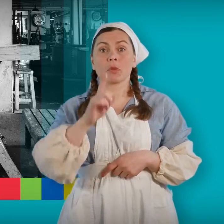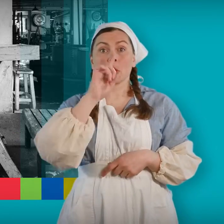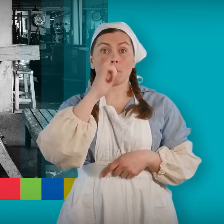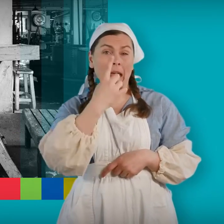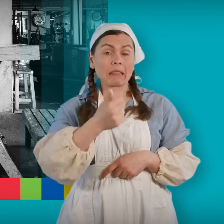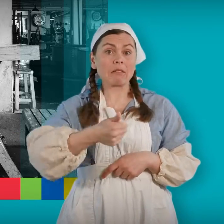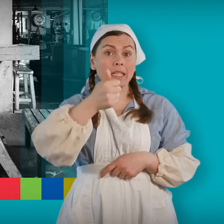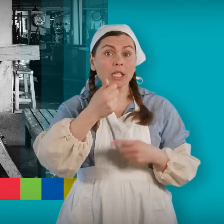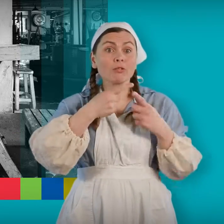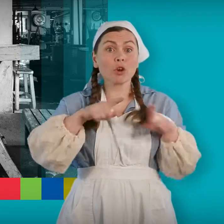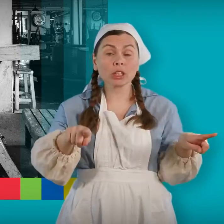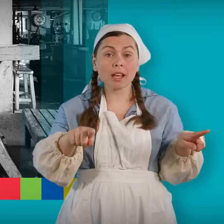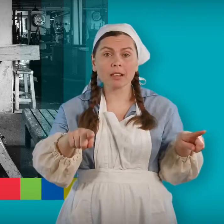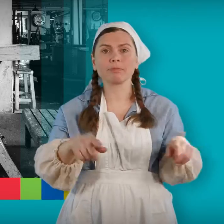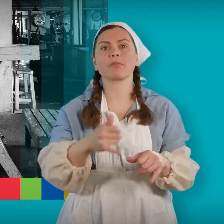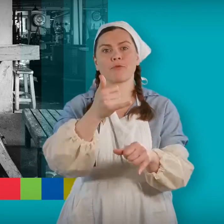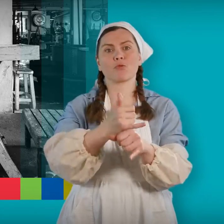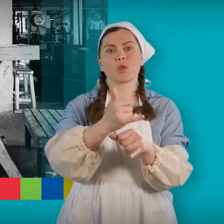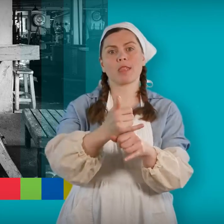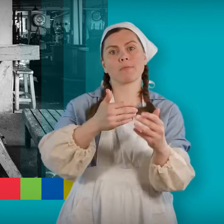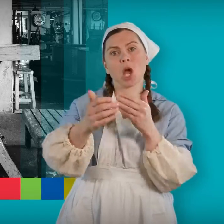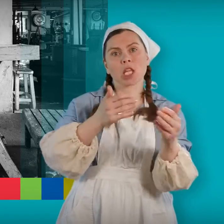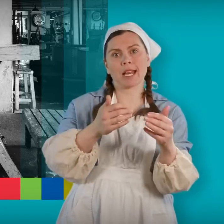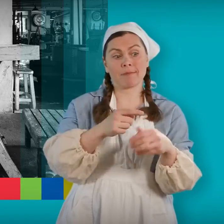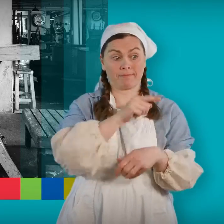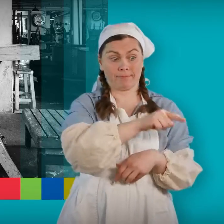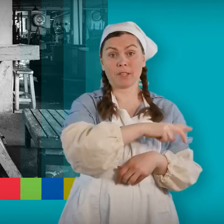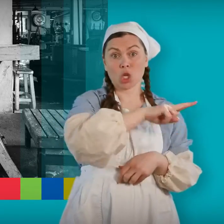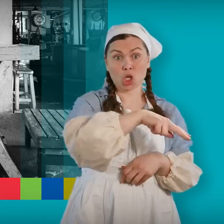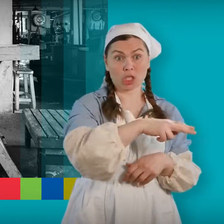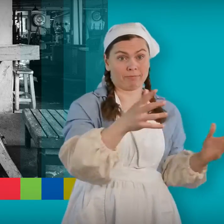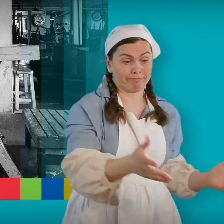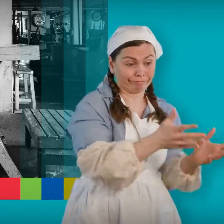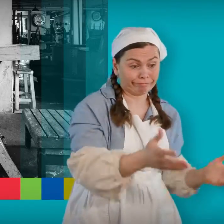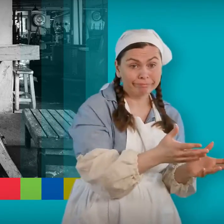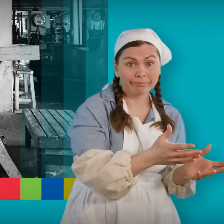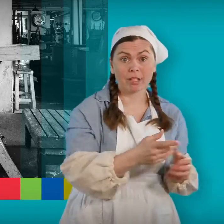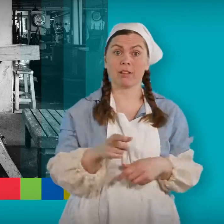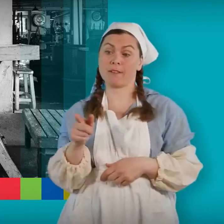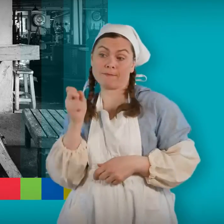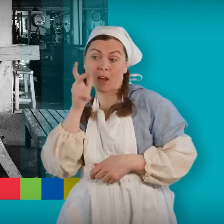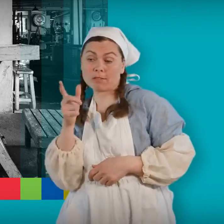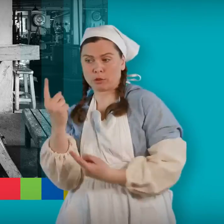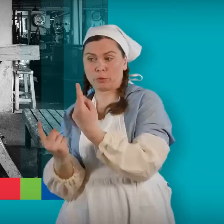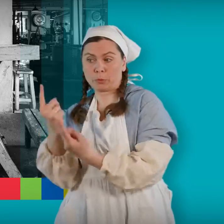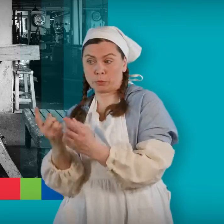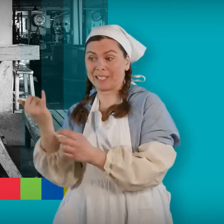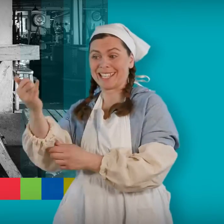Den viktigste forskjellen er kanskje hvordan vi tilbereder det. Vi røyker det i Norge, mens i Frankrike så koker de den i